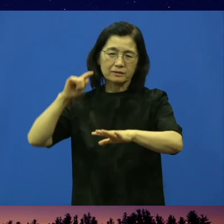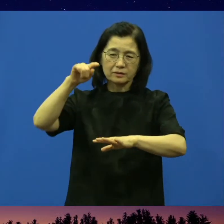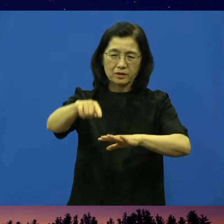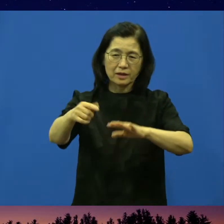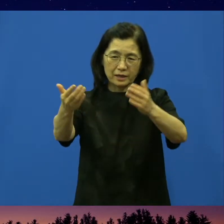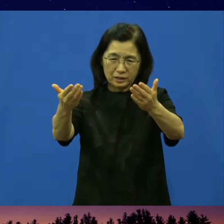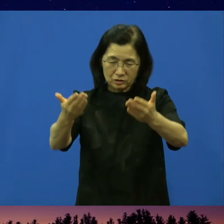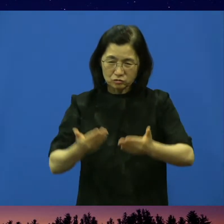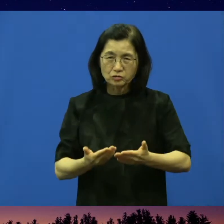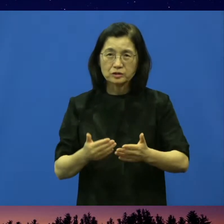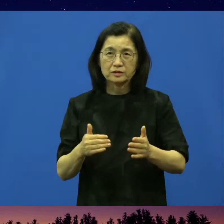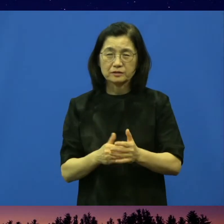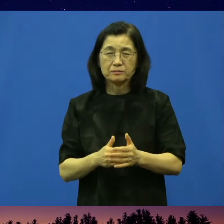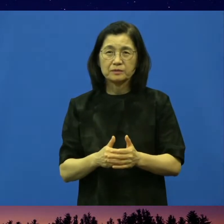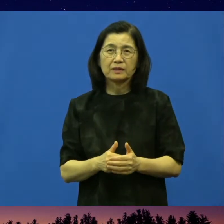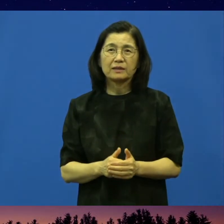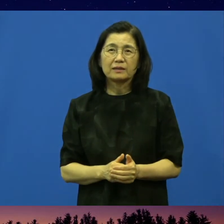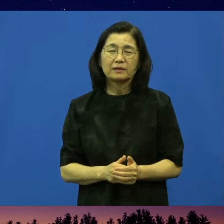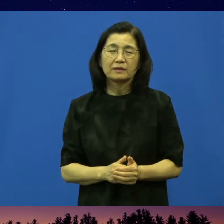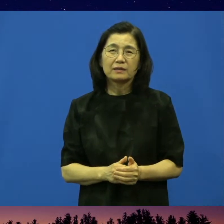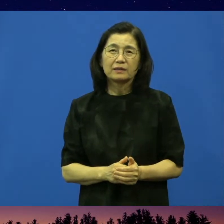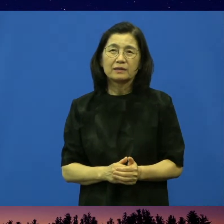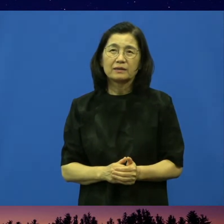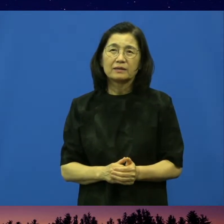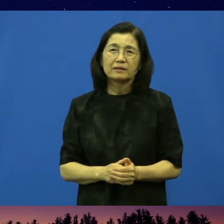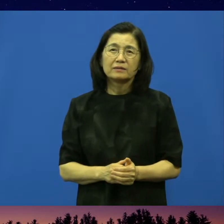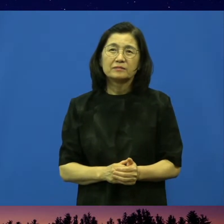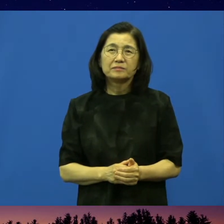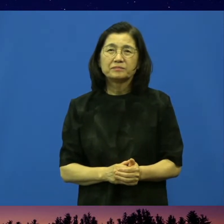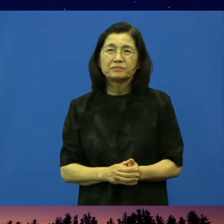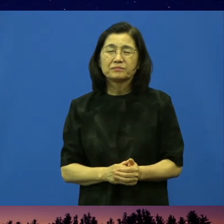홍해를 건넌다는 건 엄청난 거예요, 여러분.